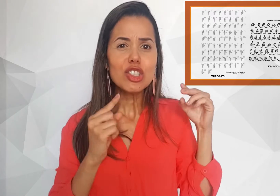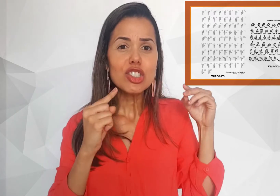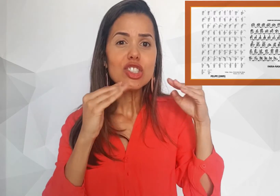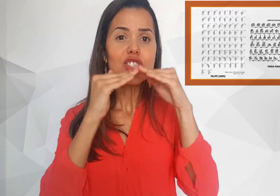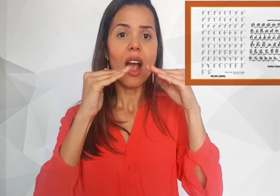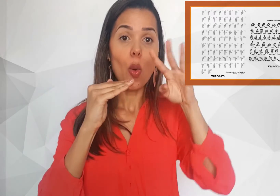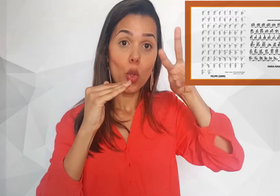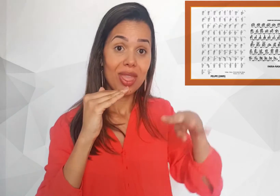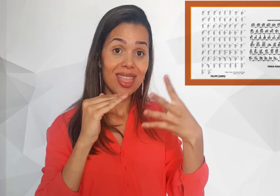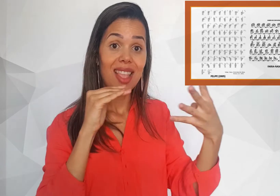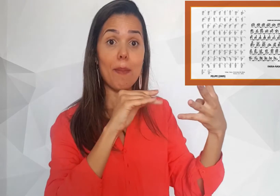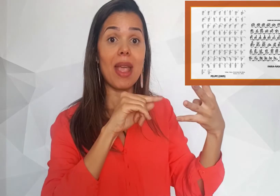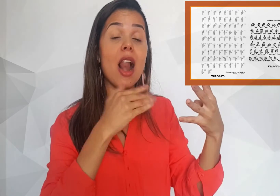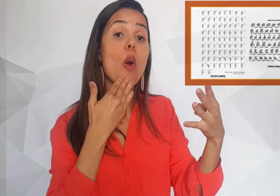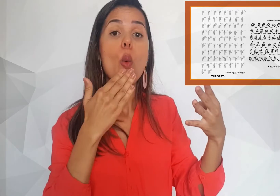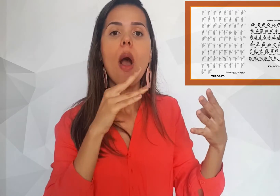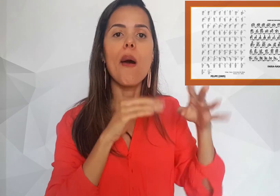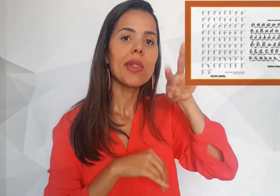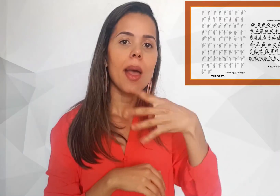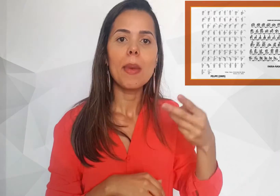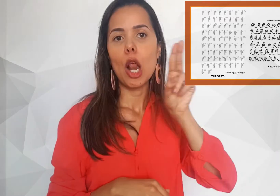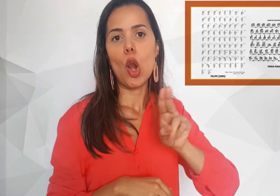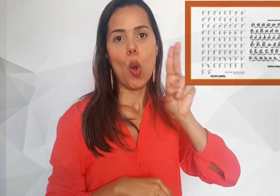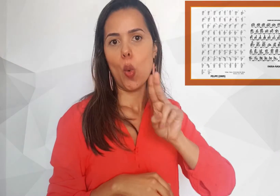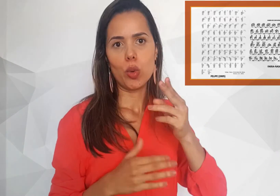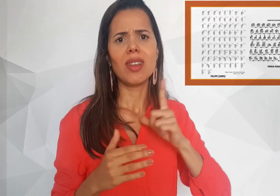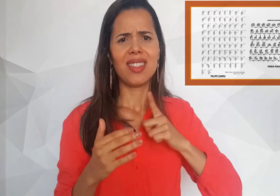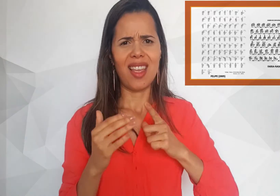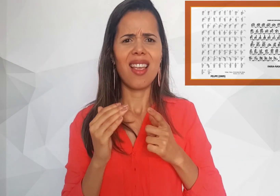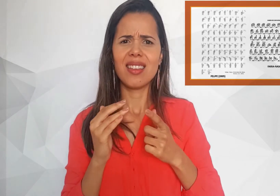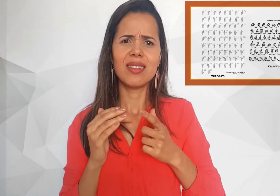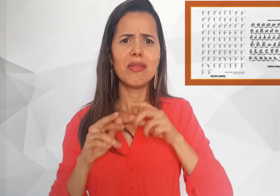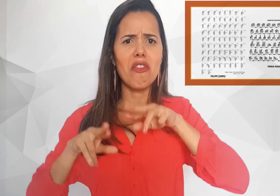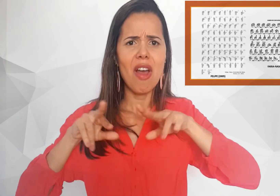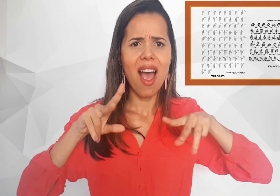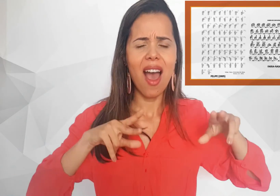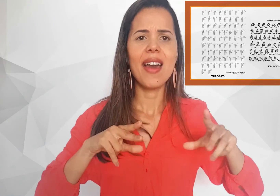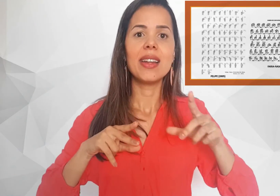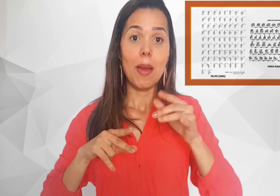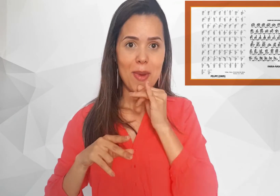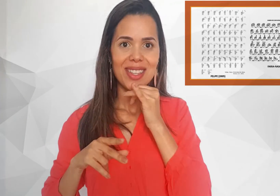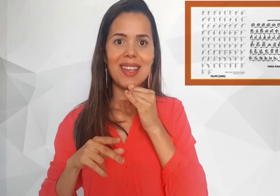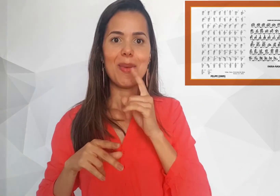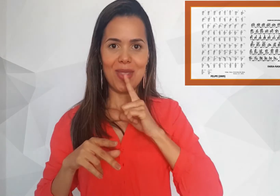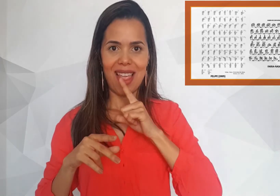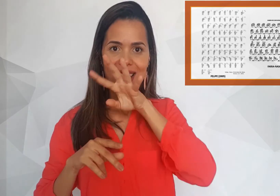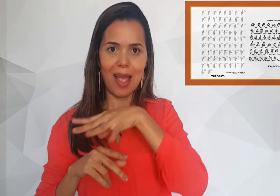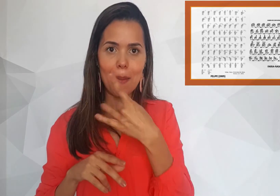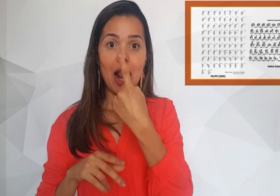numeração que está disposta na tabela que nós iremos fazer o uso, tá? Então, aqui eu tenho exemplo de pelo menos duas tabelas, uma com 64 configuração